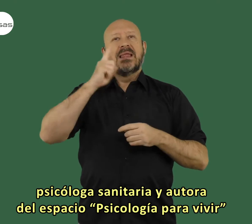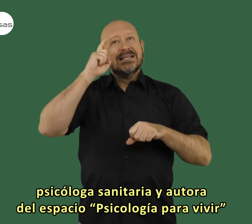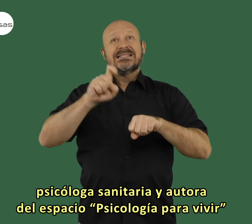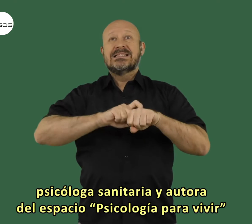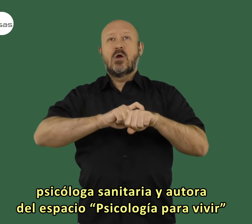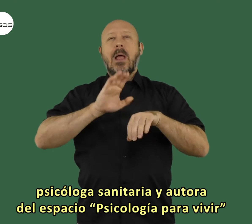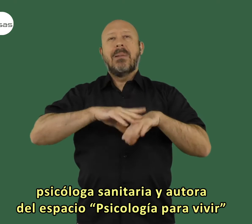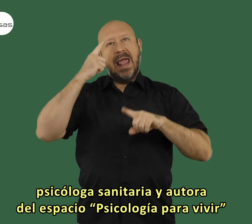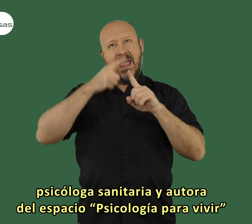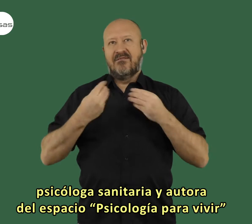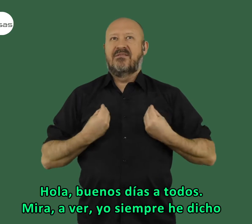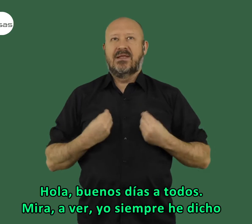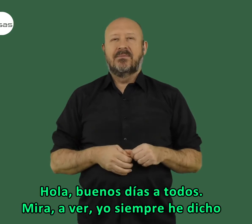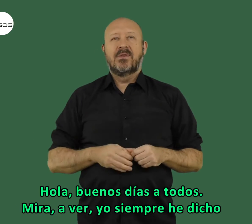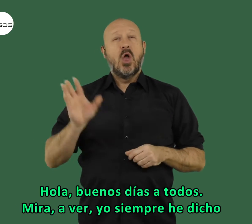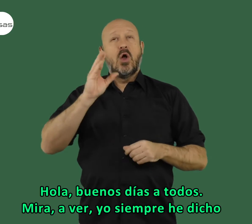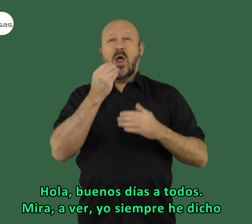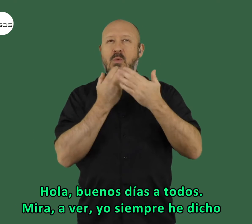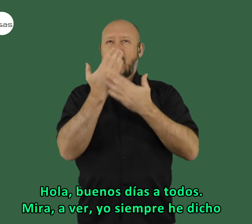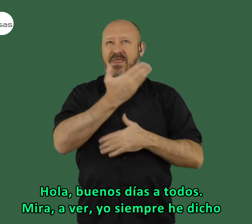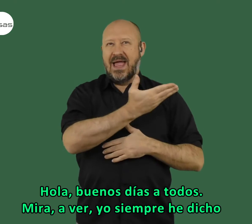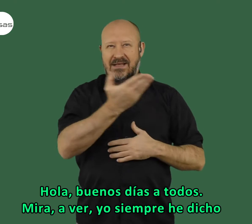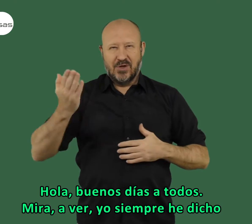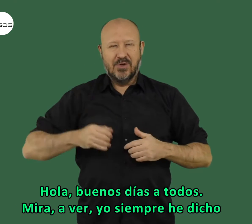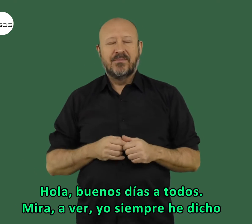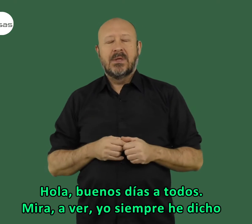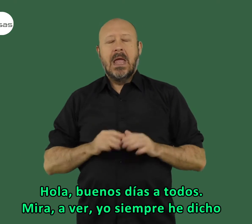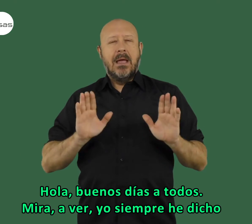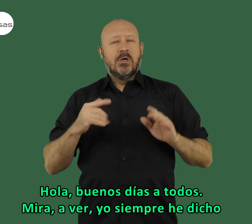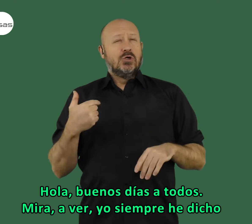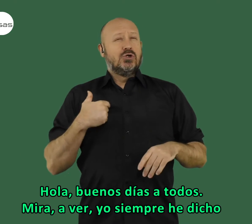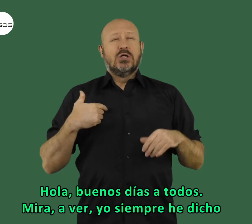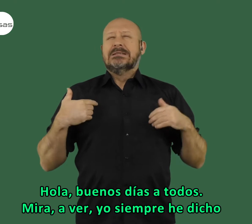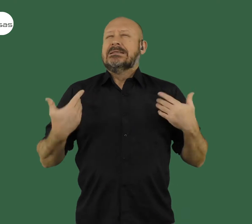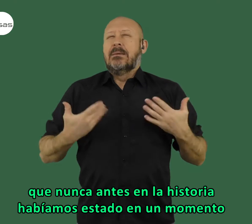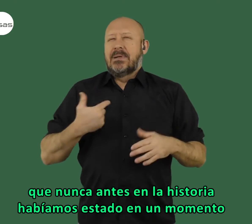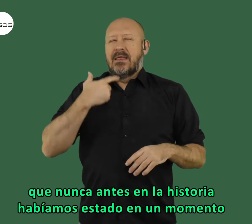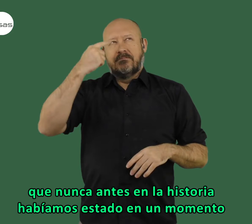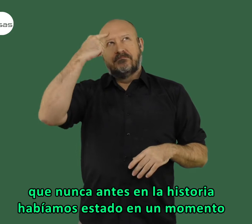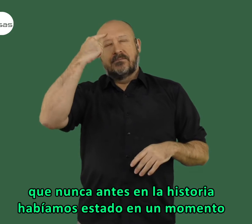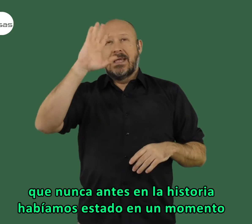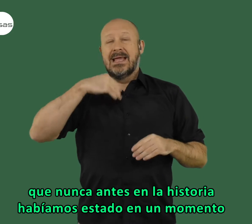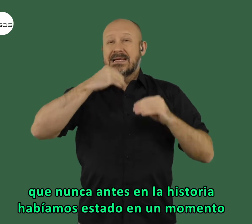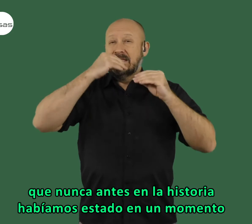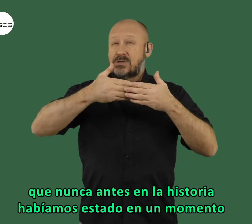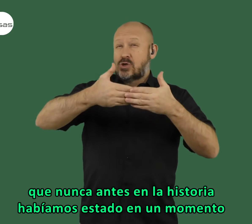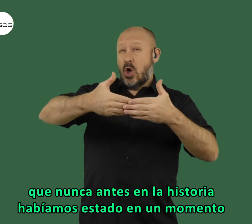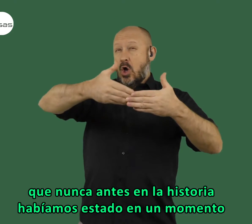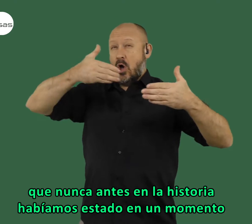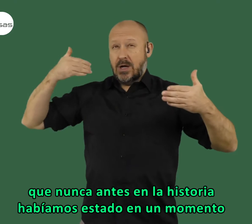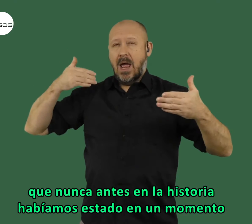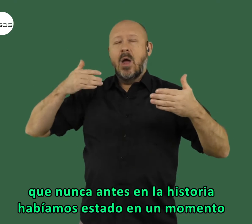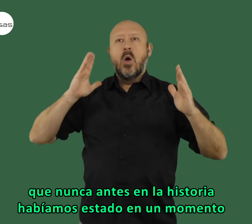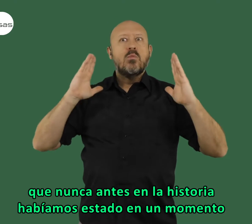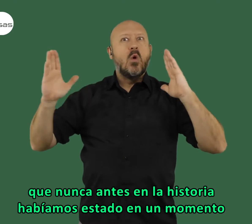del espacio Psicología para Vivir. Hola, buenos días a todos. Mira, yo siempre he dicho que nunca antes en la historia